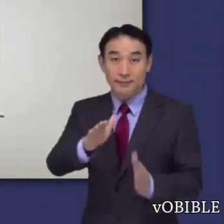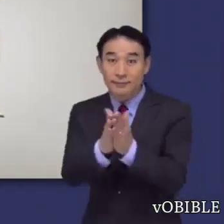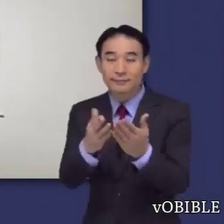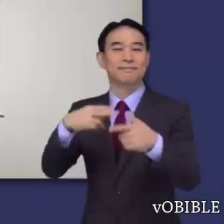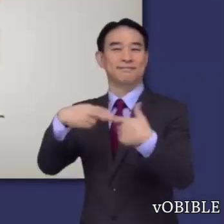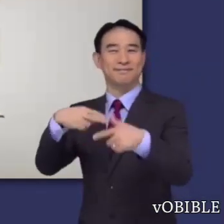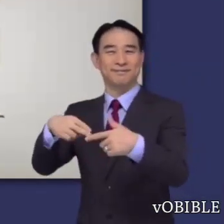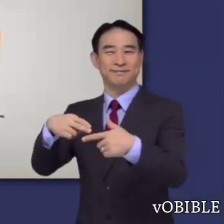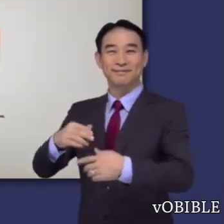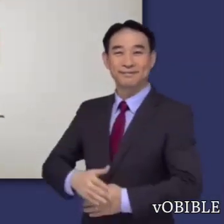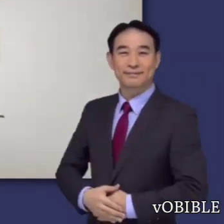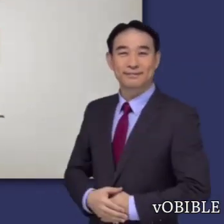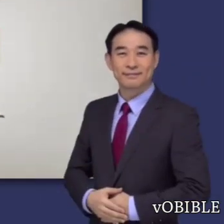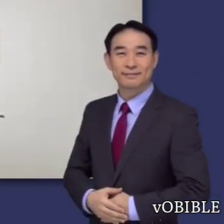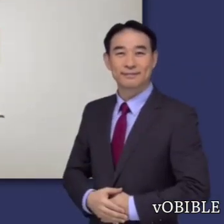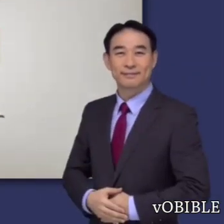希伯来书简介。